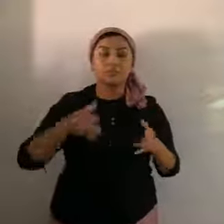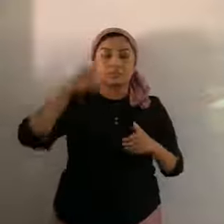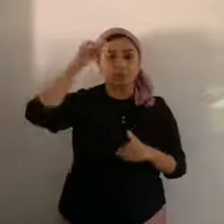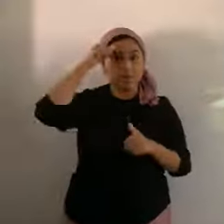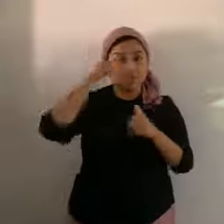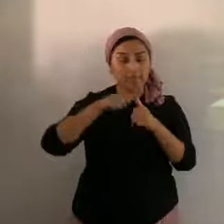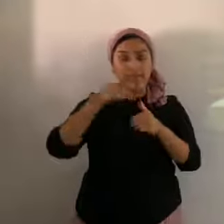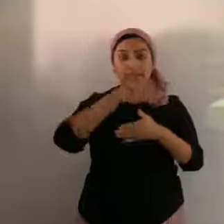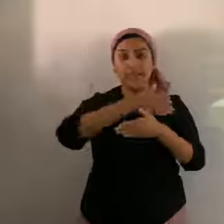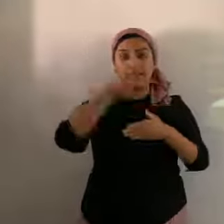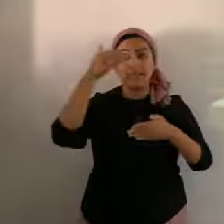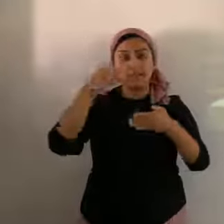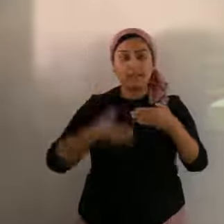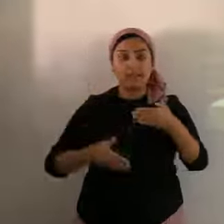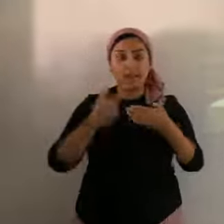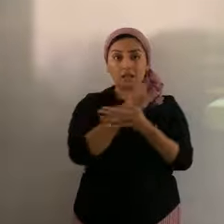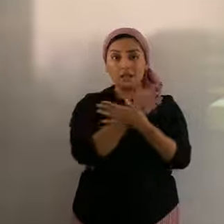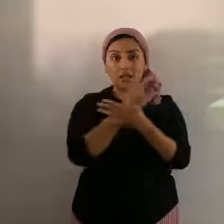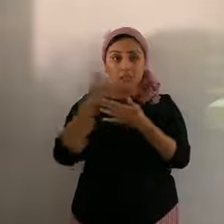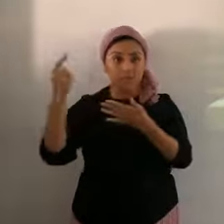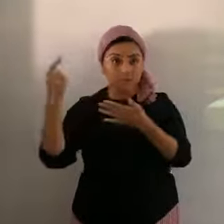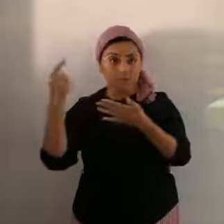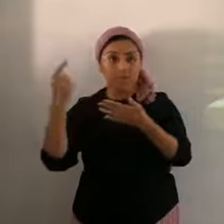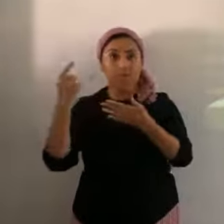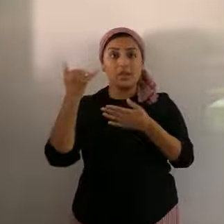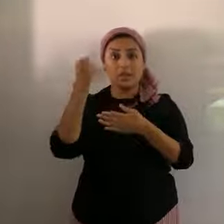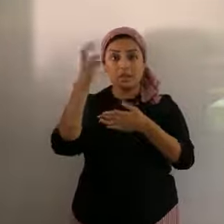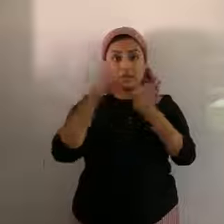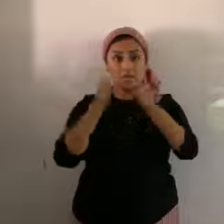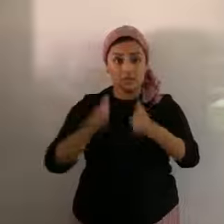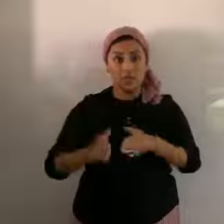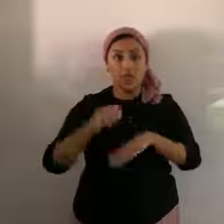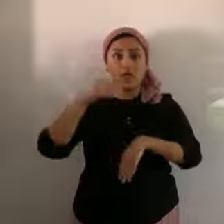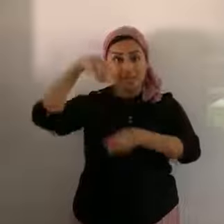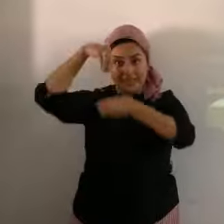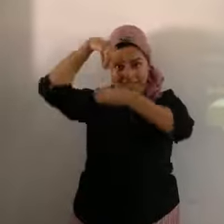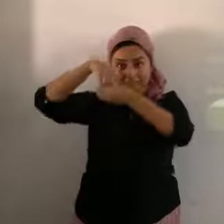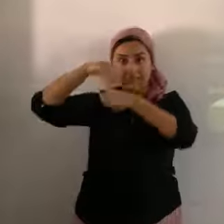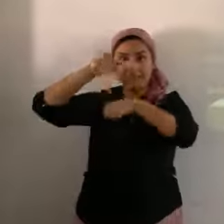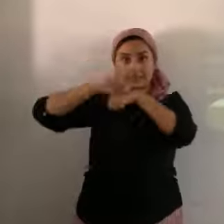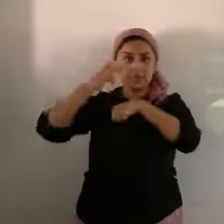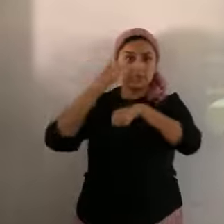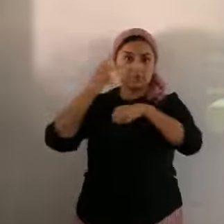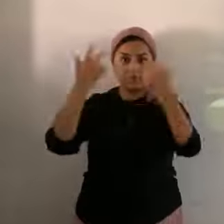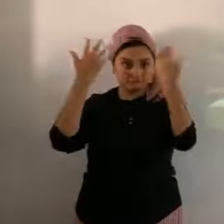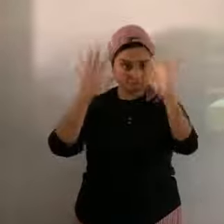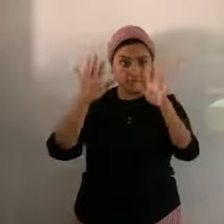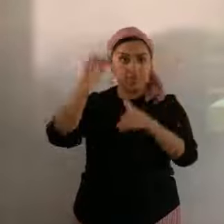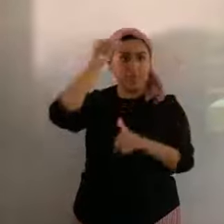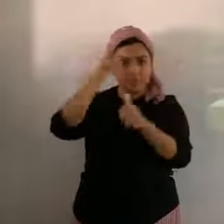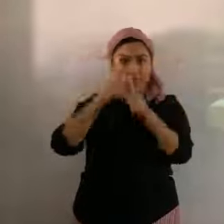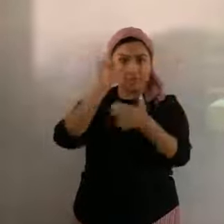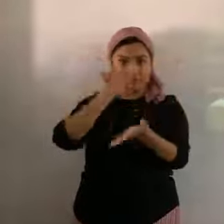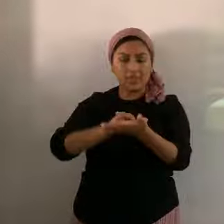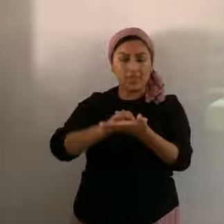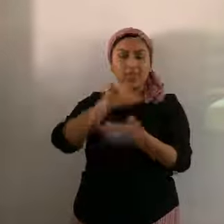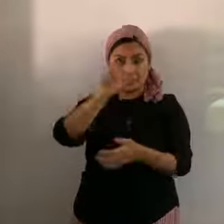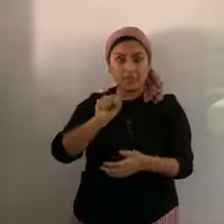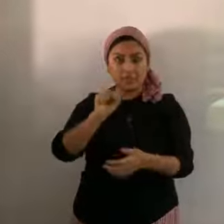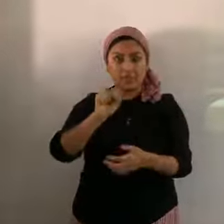recuerda que la última semana del ministerio de Yahshua fue en el Bet Hamidash. Eso ya lo vimos. ¿Recuerdan eso?